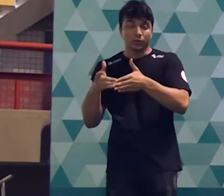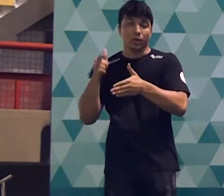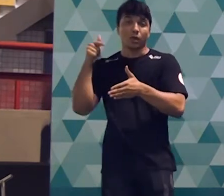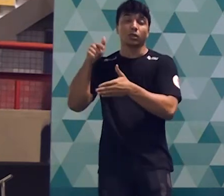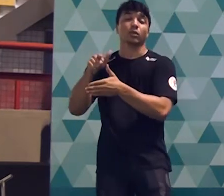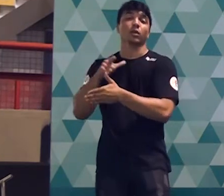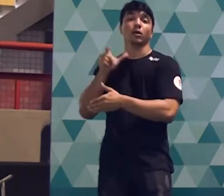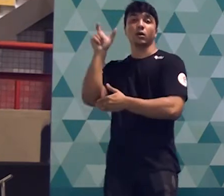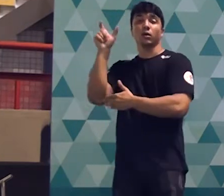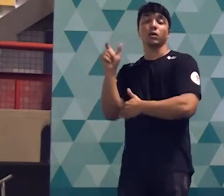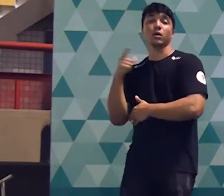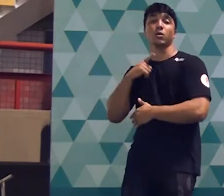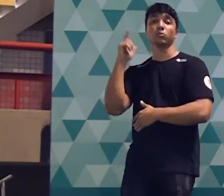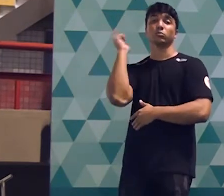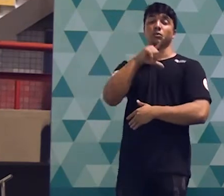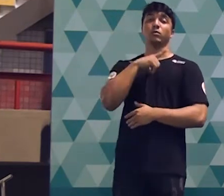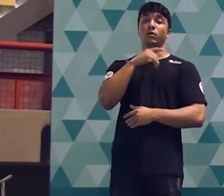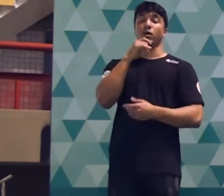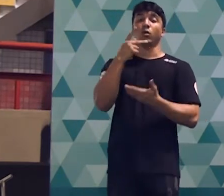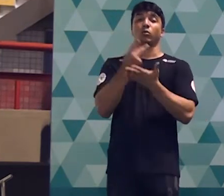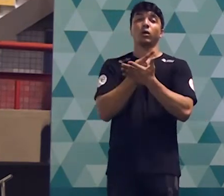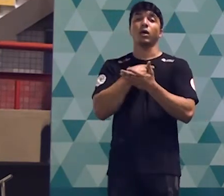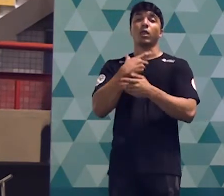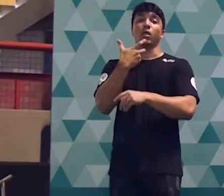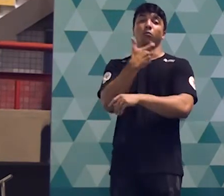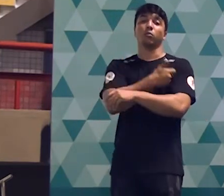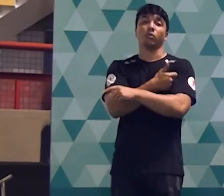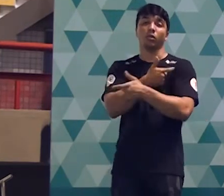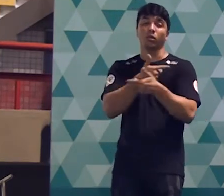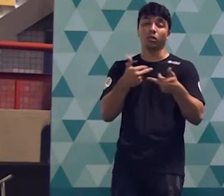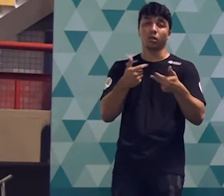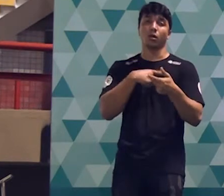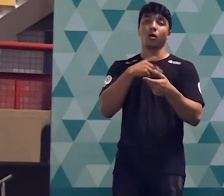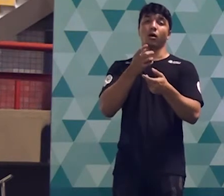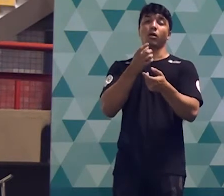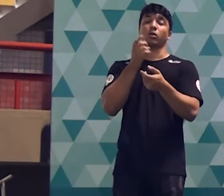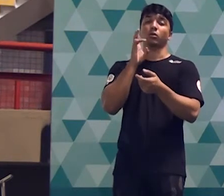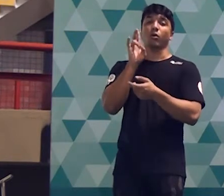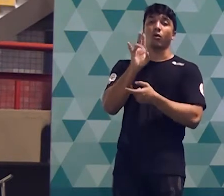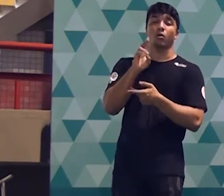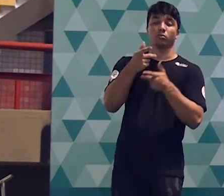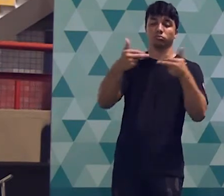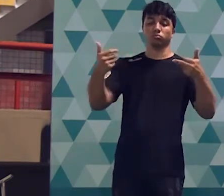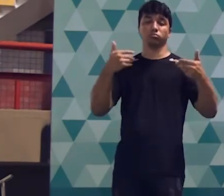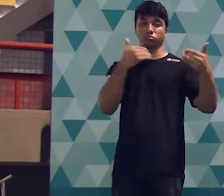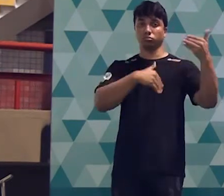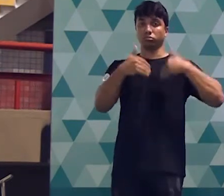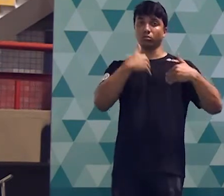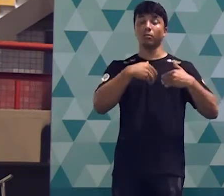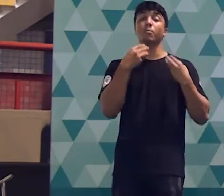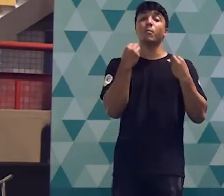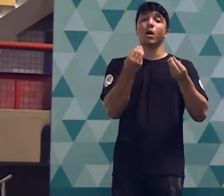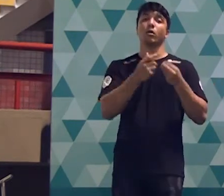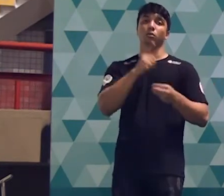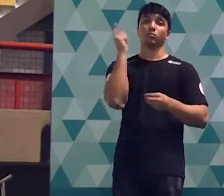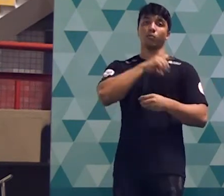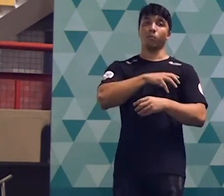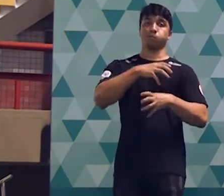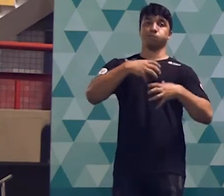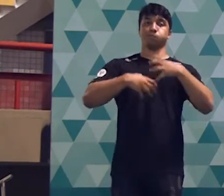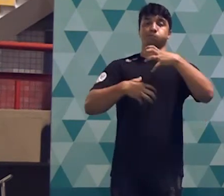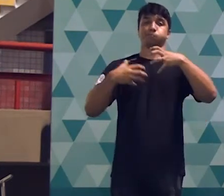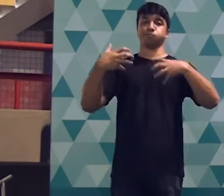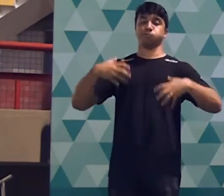ela, que ela é capaz de tomar anabolizantes, drogas e qualquer coisa para poder ficar com esse corpo